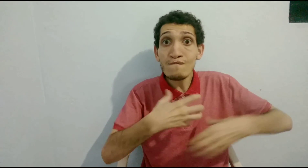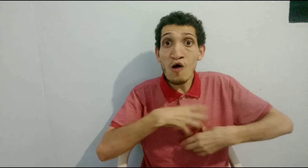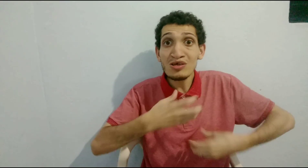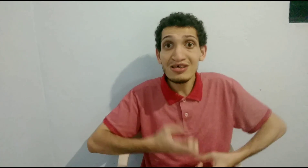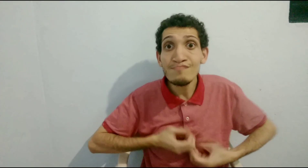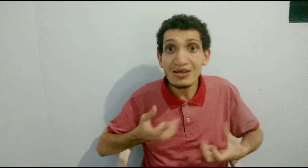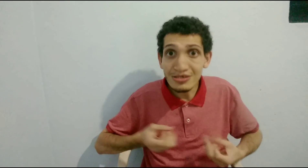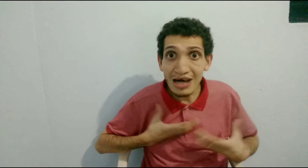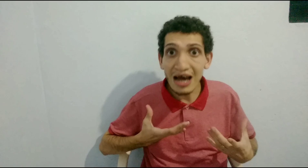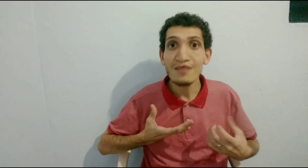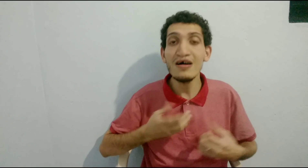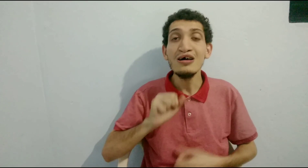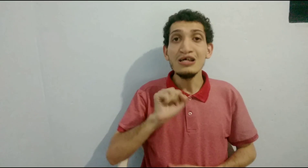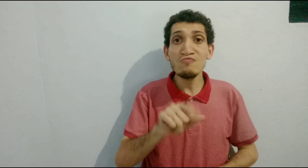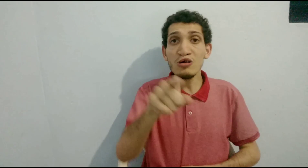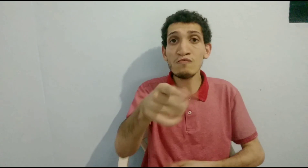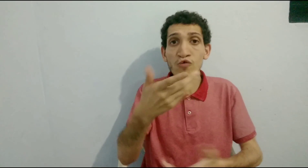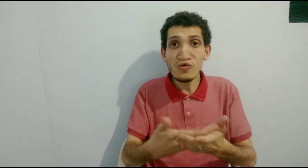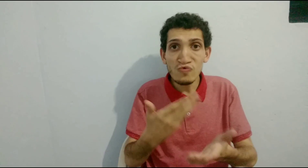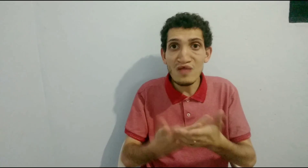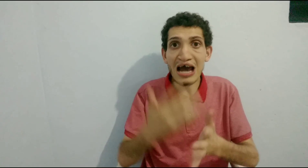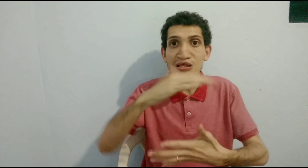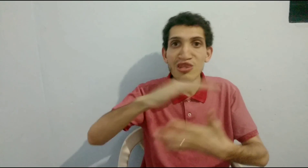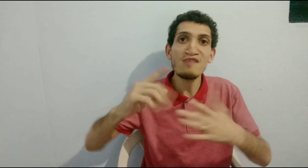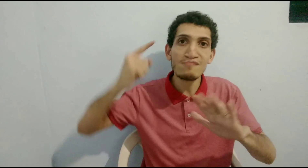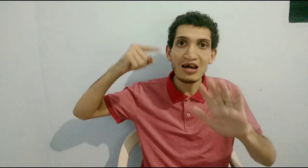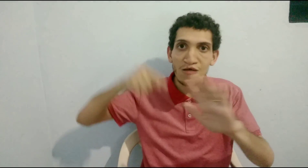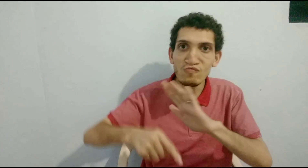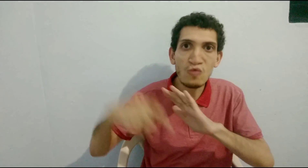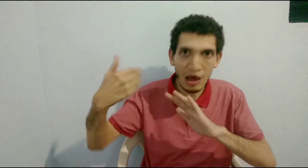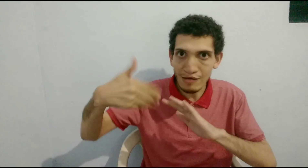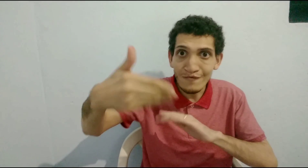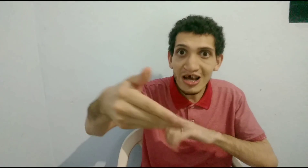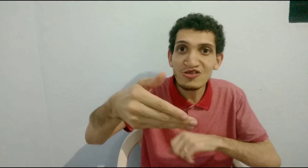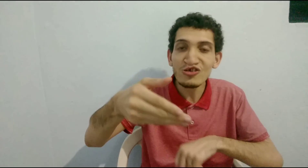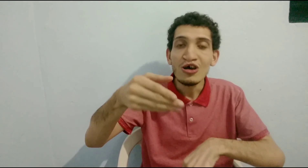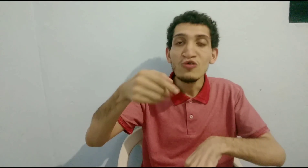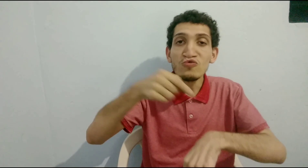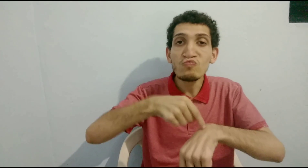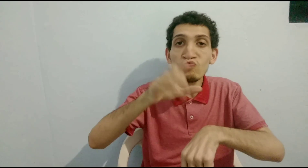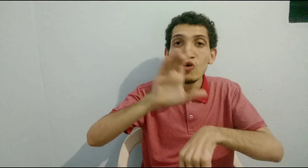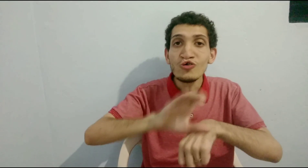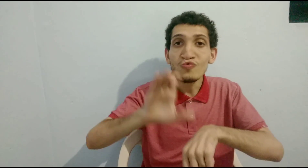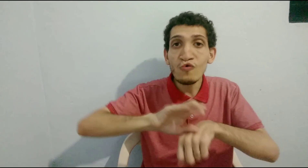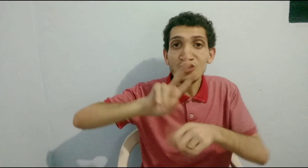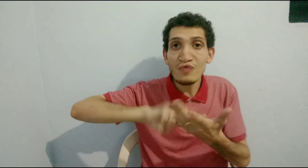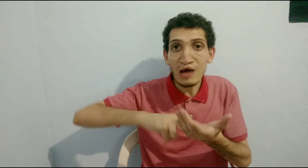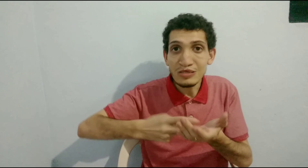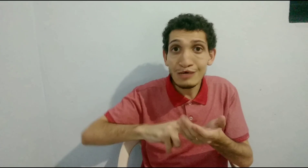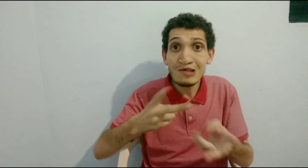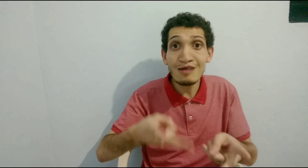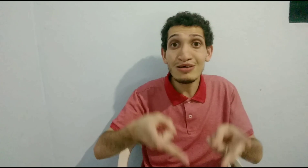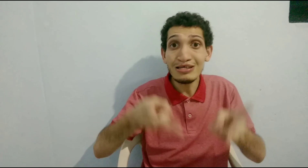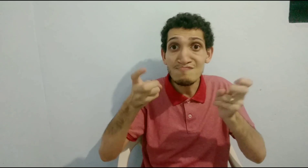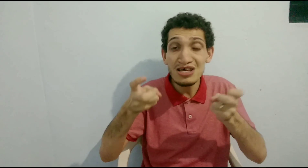forma de expressar. Se você for estudar a livra mais rápido, lá pra frente, no curso de tradução, você vai perceber